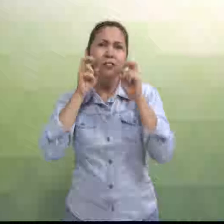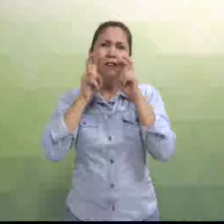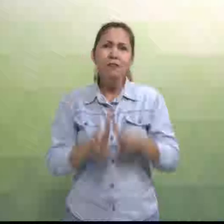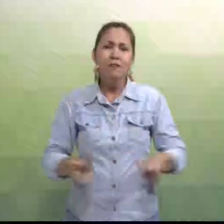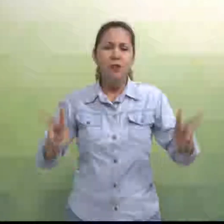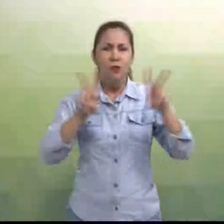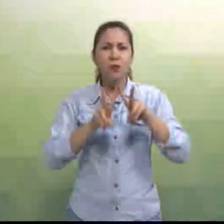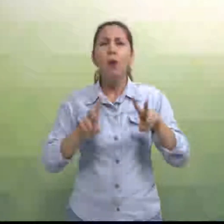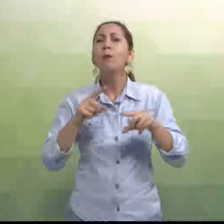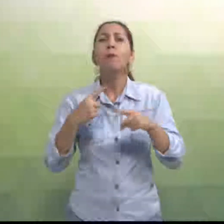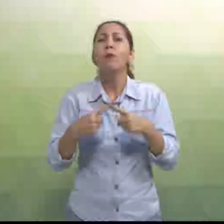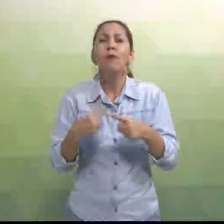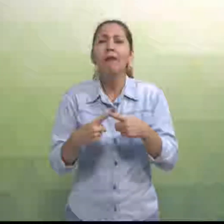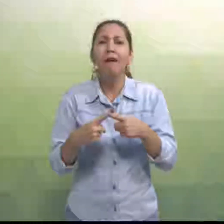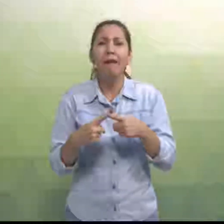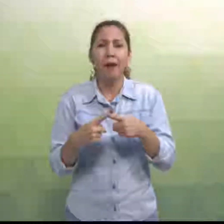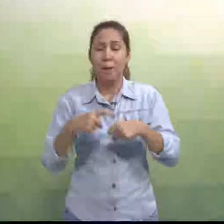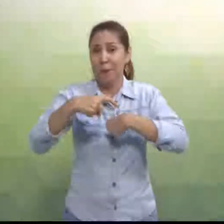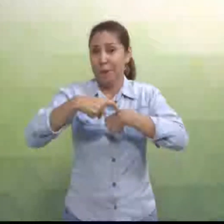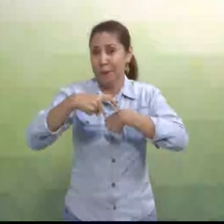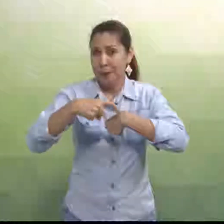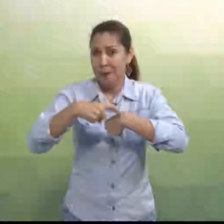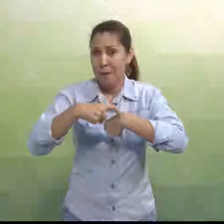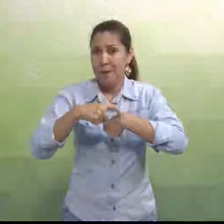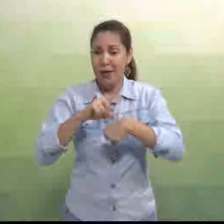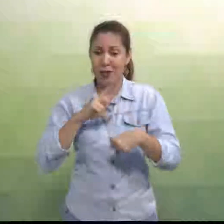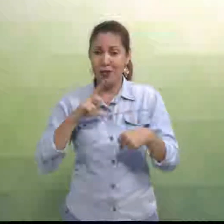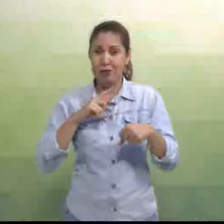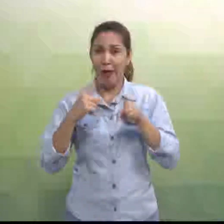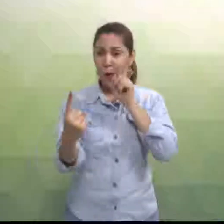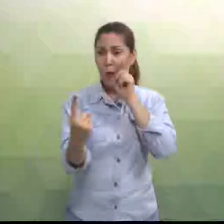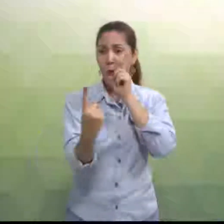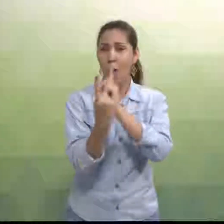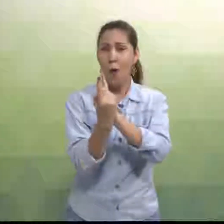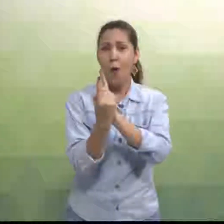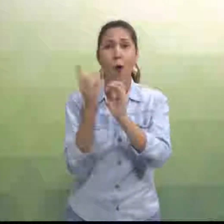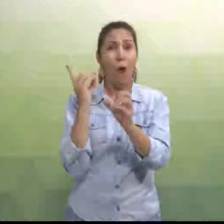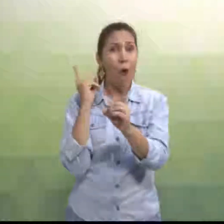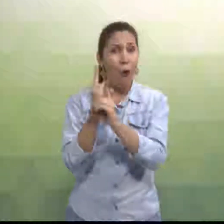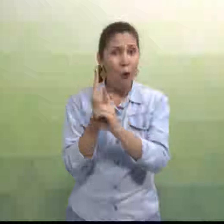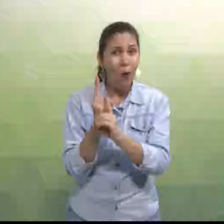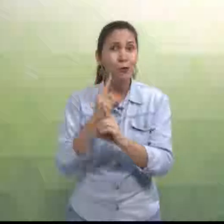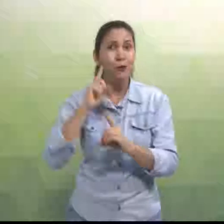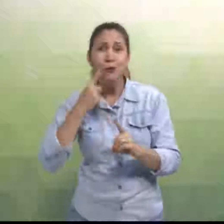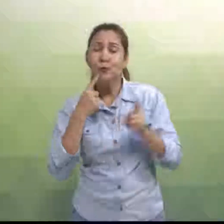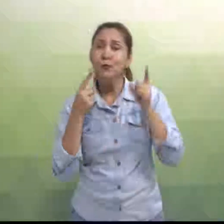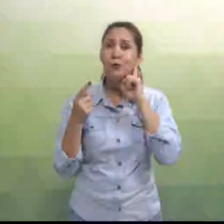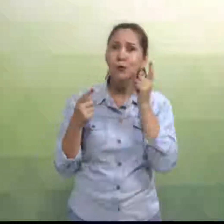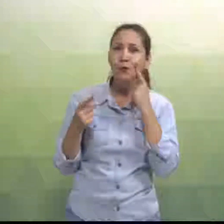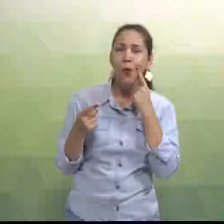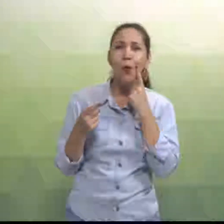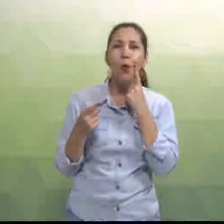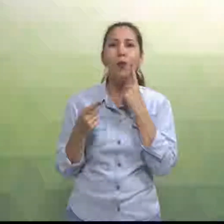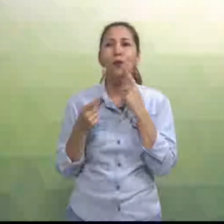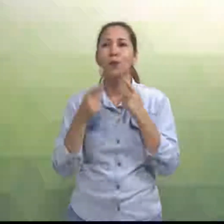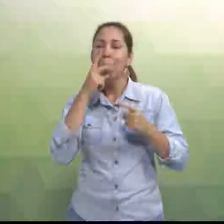Então, que ele tenha mais experiências visuais. No momento que ele encontra com seus pares, surdo com